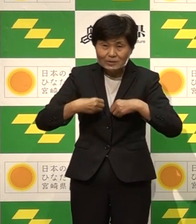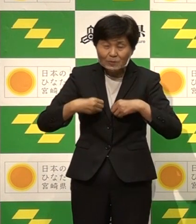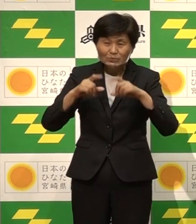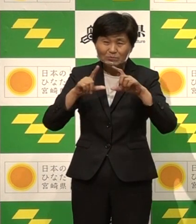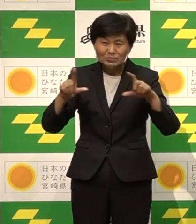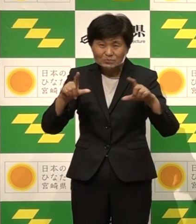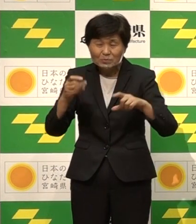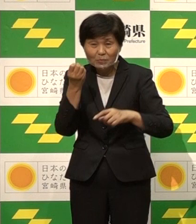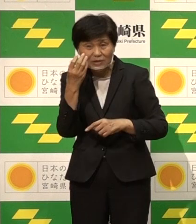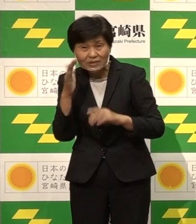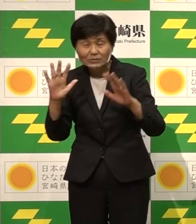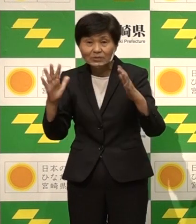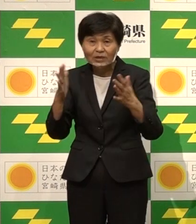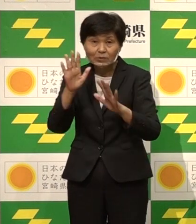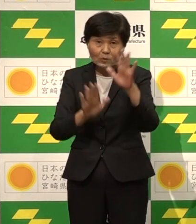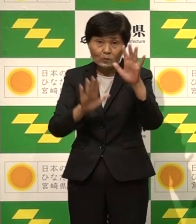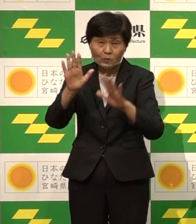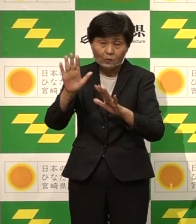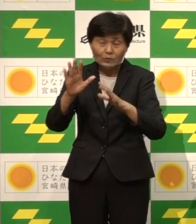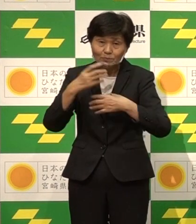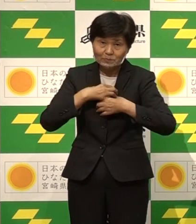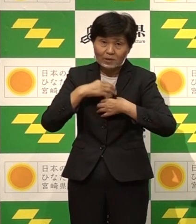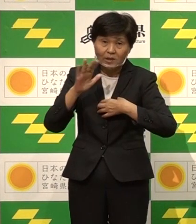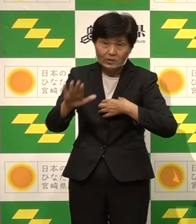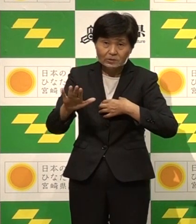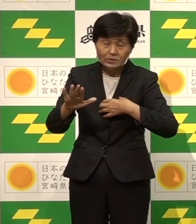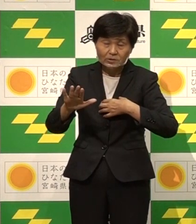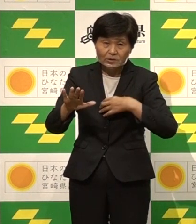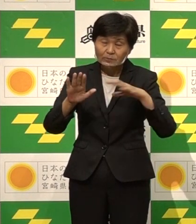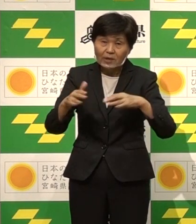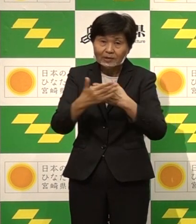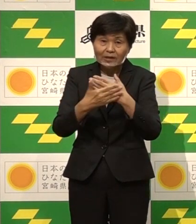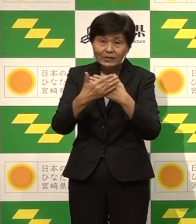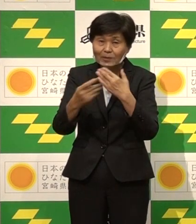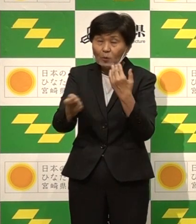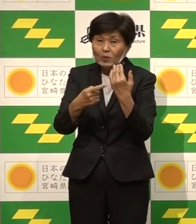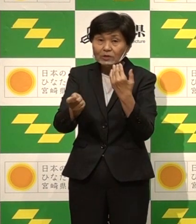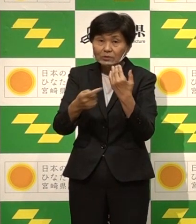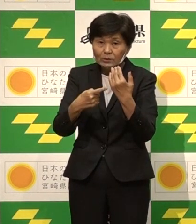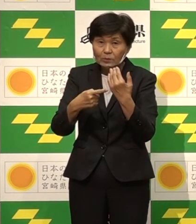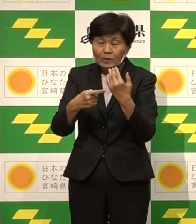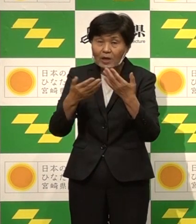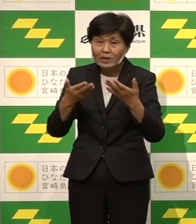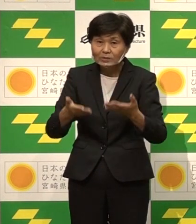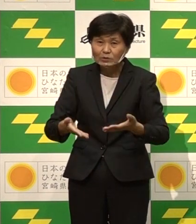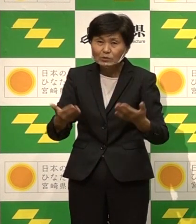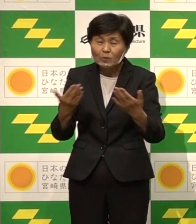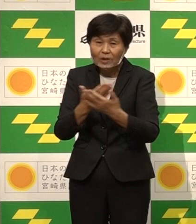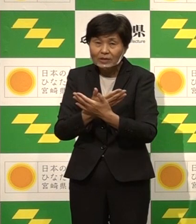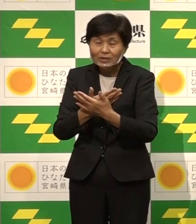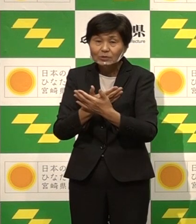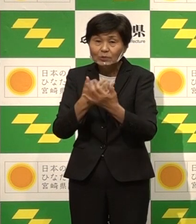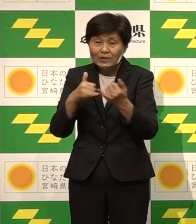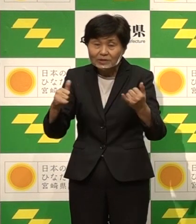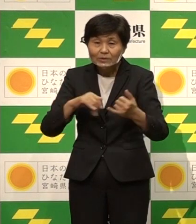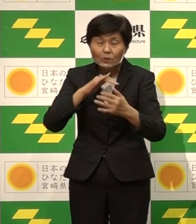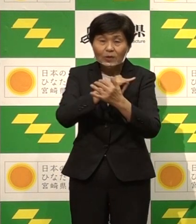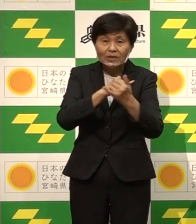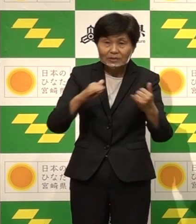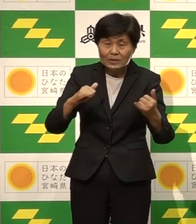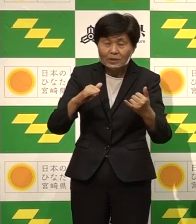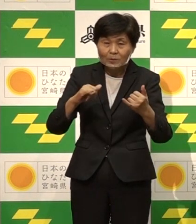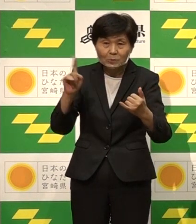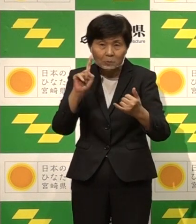で、大事なことは重症化等のリスクの高い高齢者、基礎疾患を持たれた方をいかに守っていく